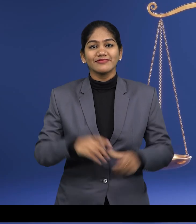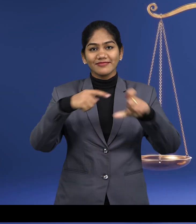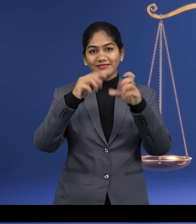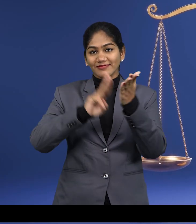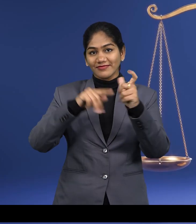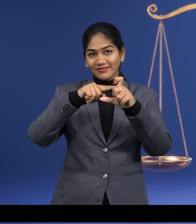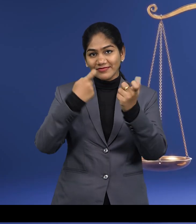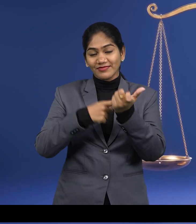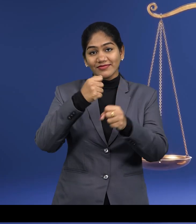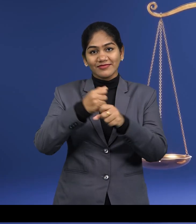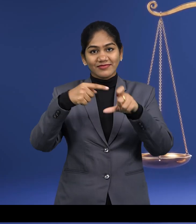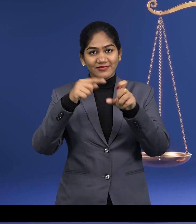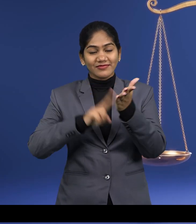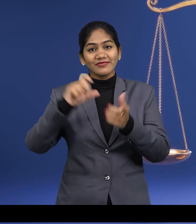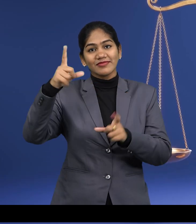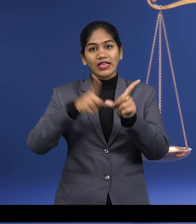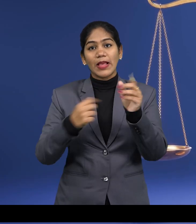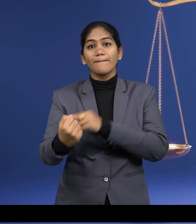అత్యవసర అధికారాలు